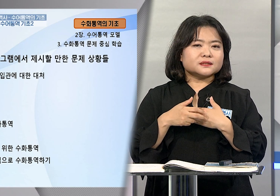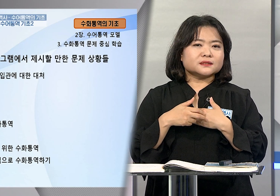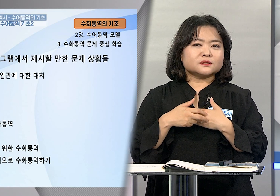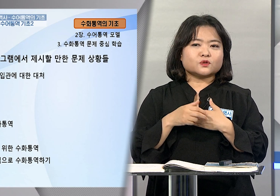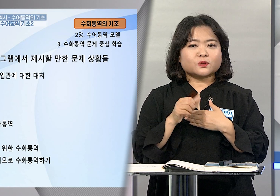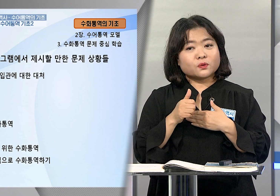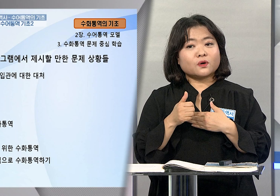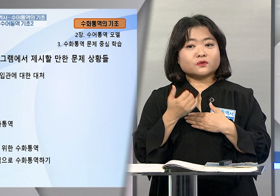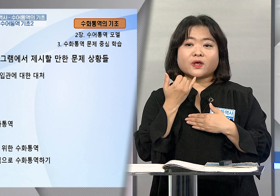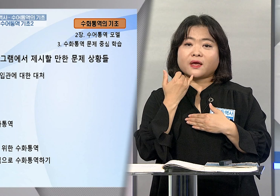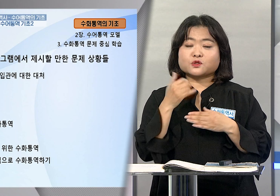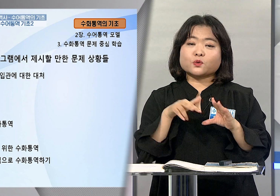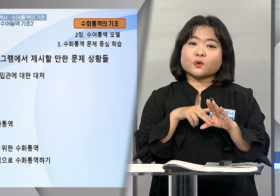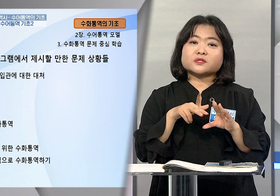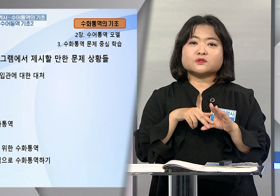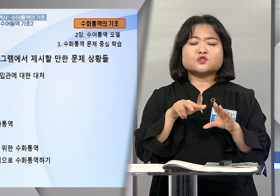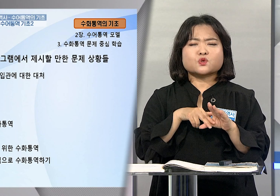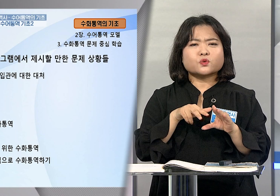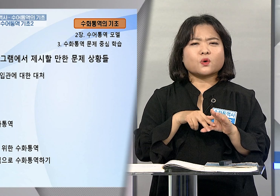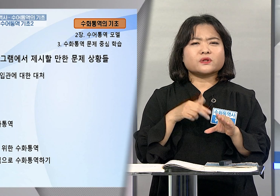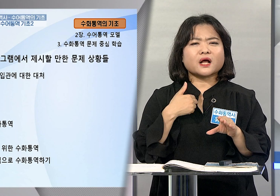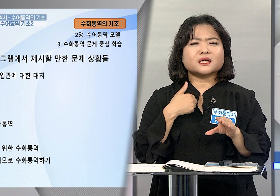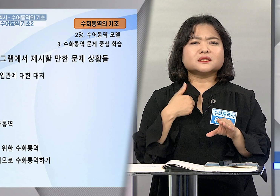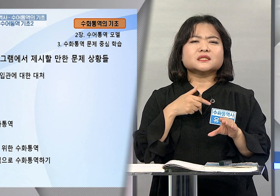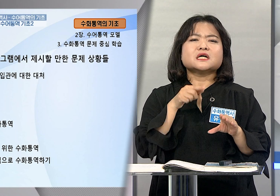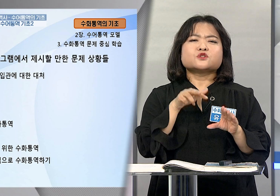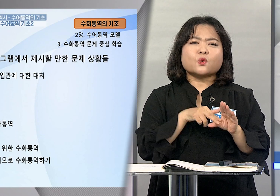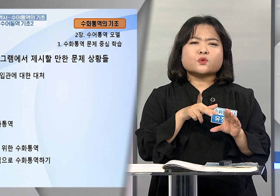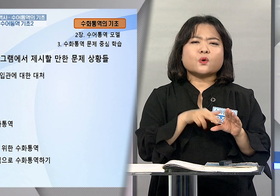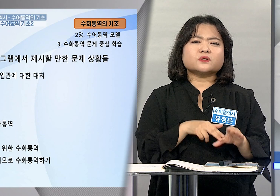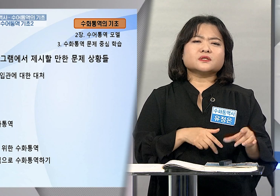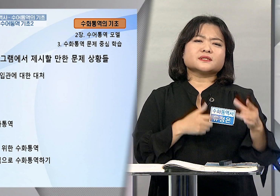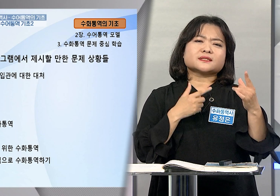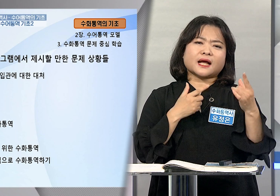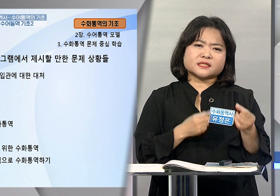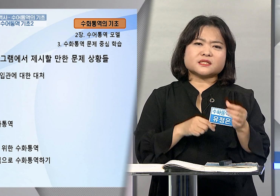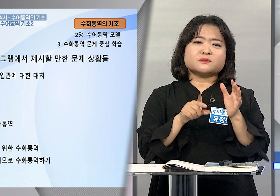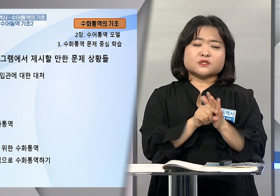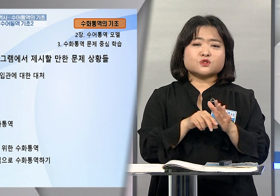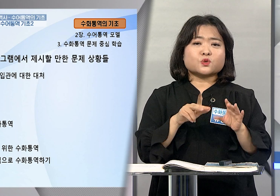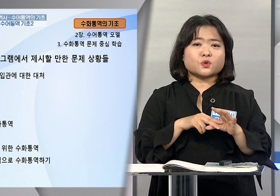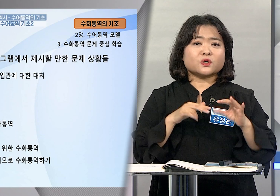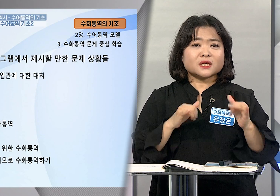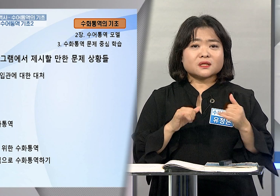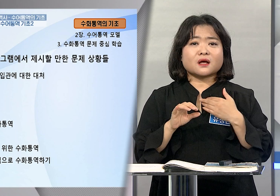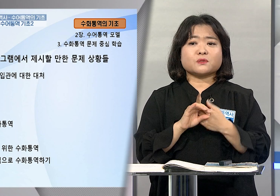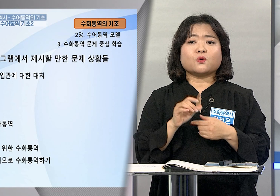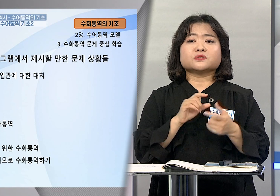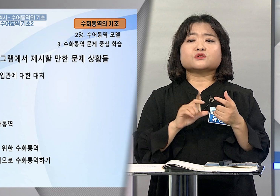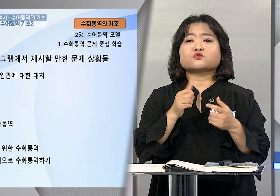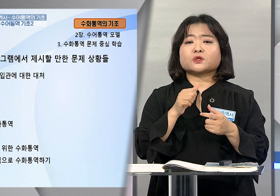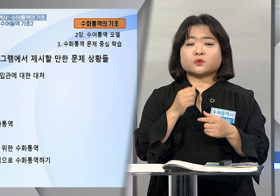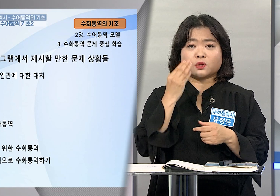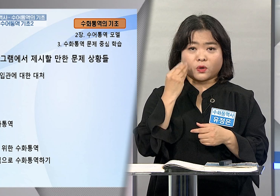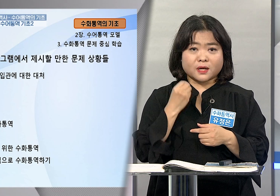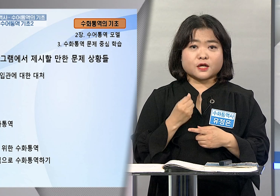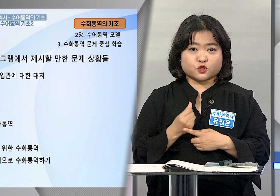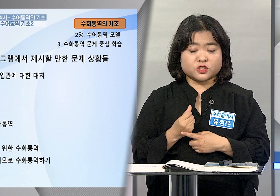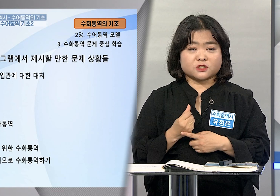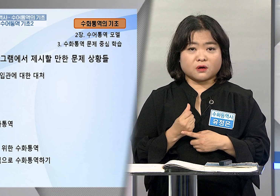병원에서는 수화통역, 네, 종교에서는 내가 그 종교를 같이 믿는 종교인이라면 훨씬 더 수화통역이 원활할 수 있을